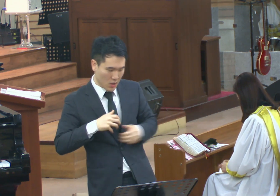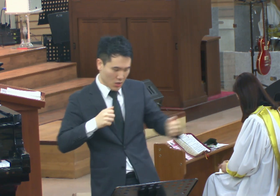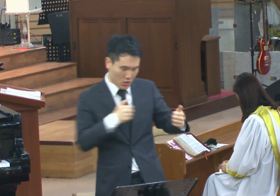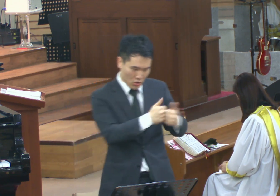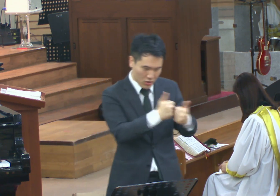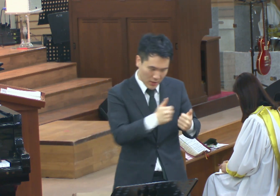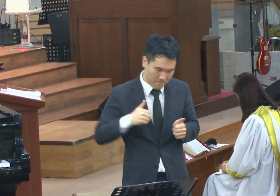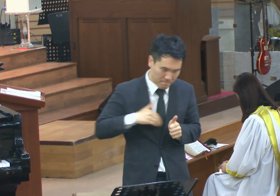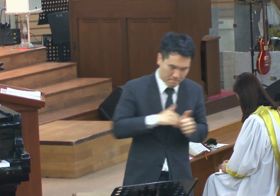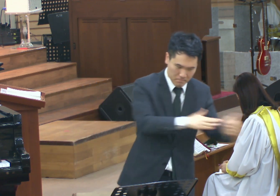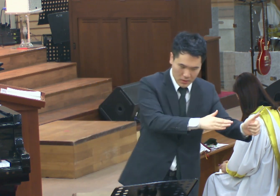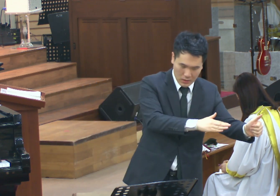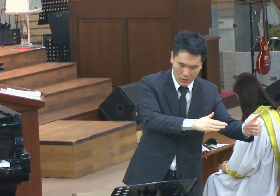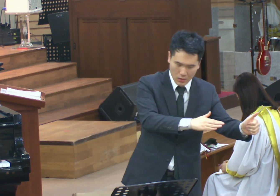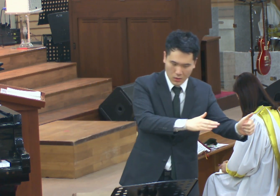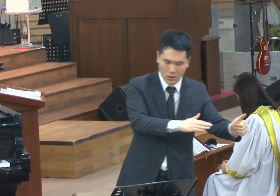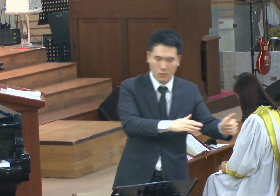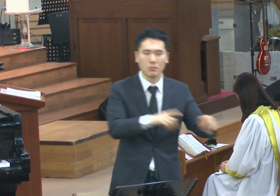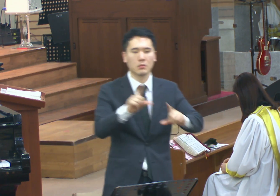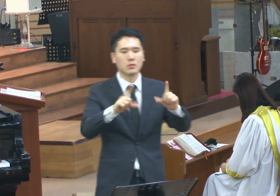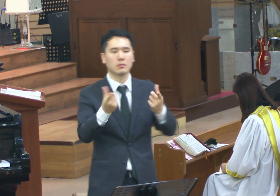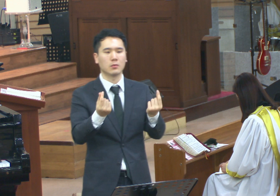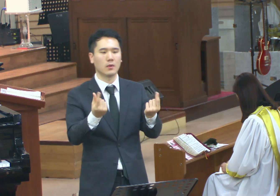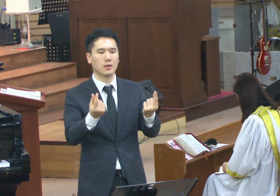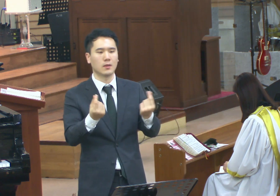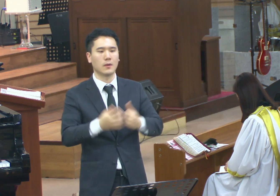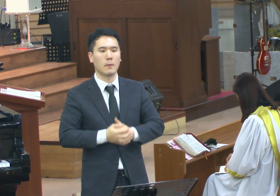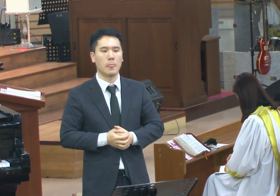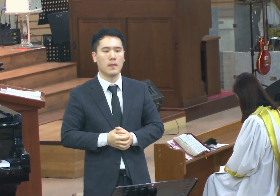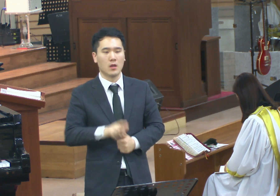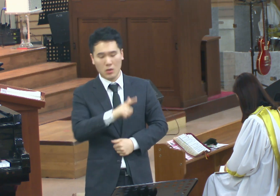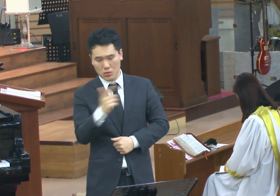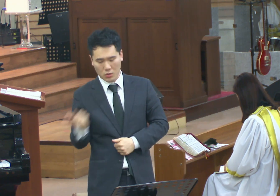저녁에 계속 근무시키지 말고 집에 가라 그래요.